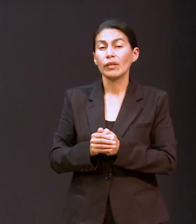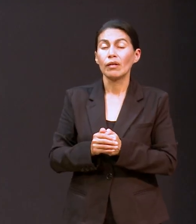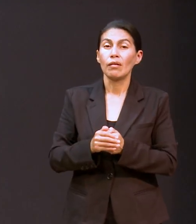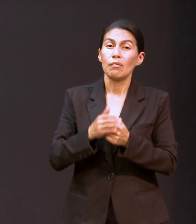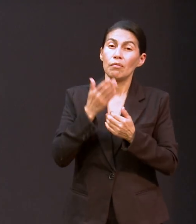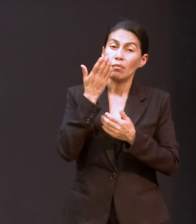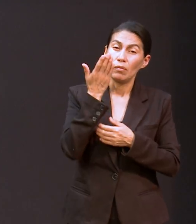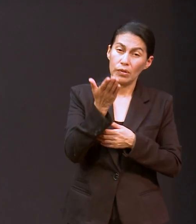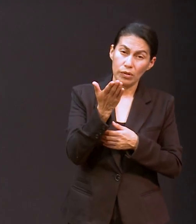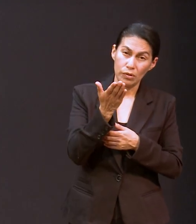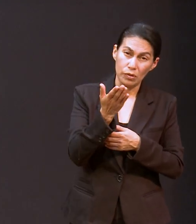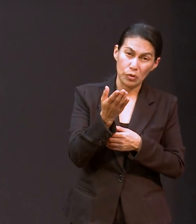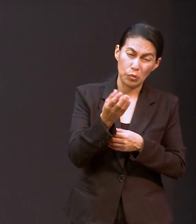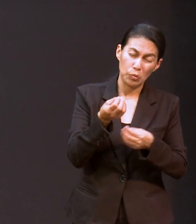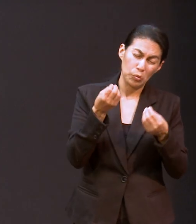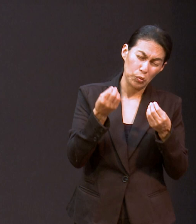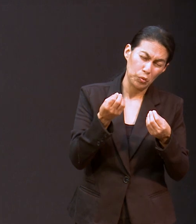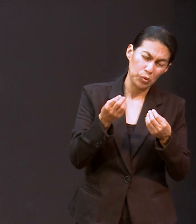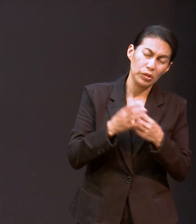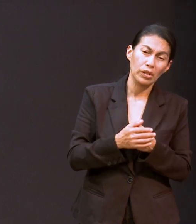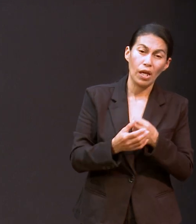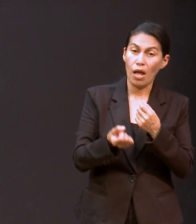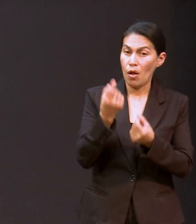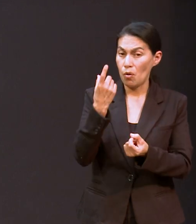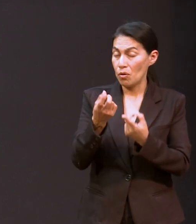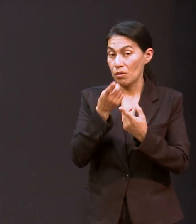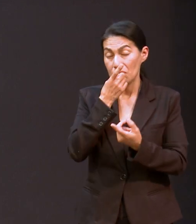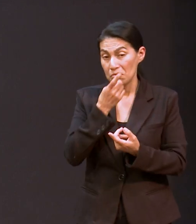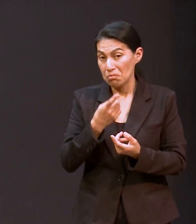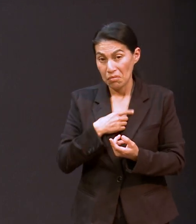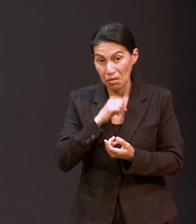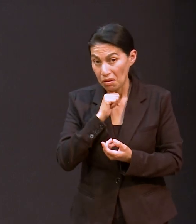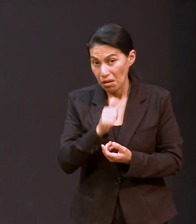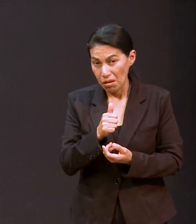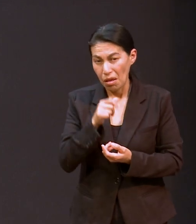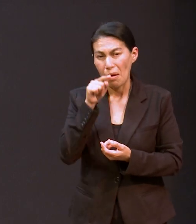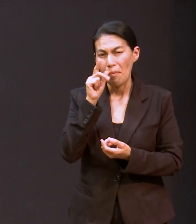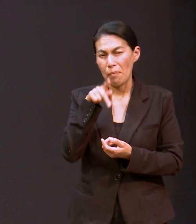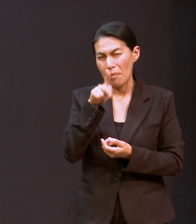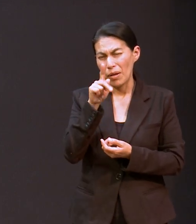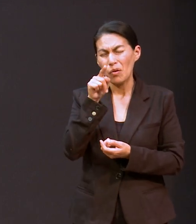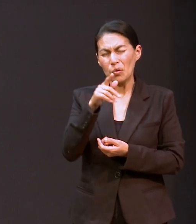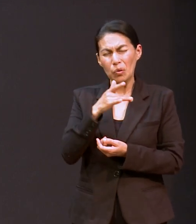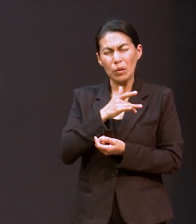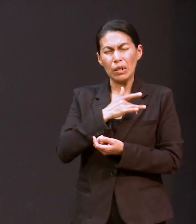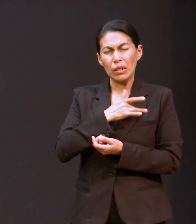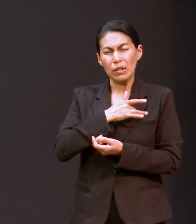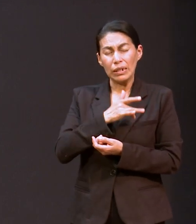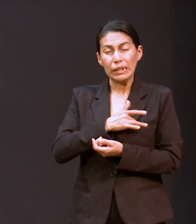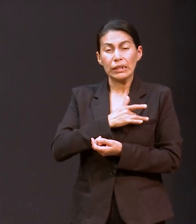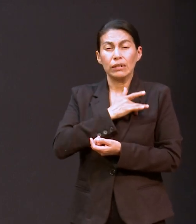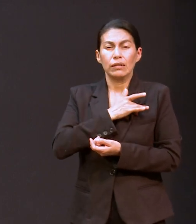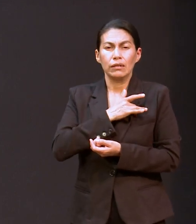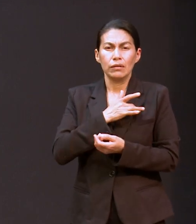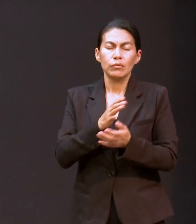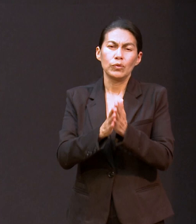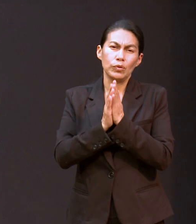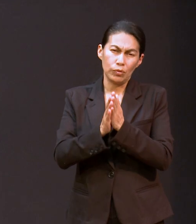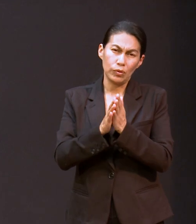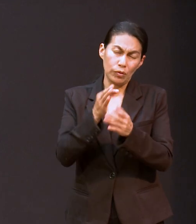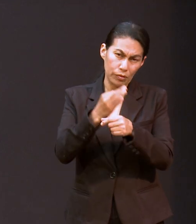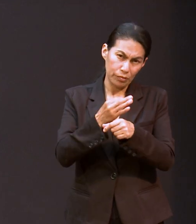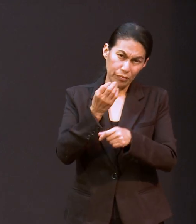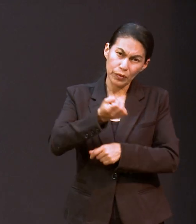muchas peticiones aún todavía muchas que no se han externado pero que están allí en tu corazón